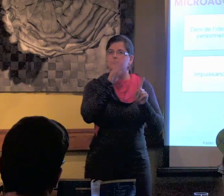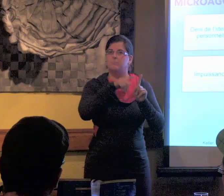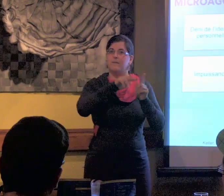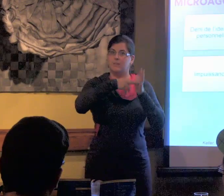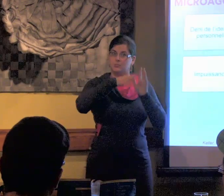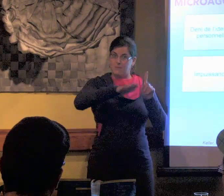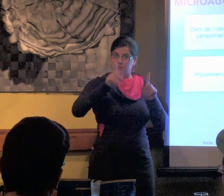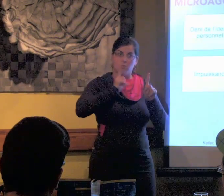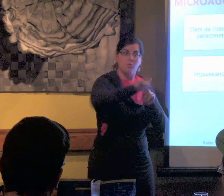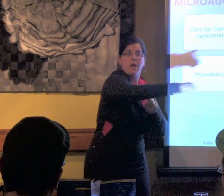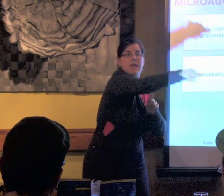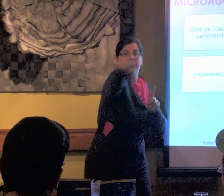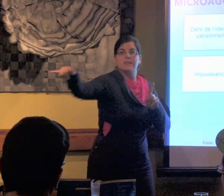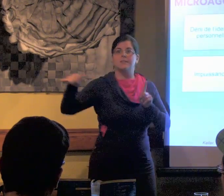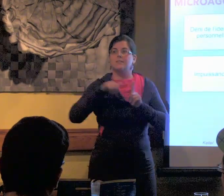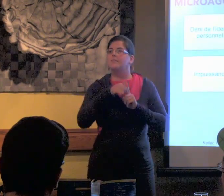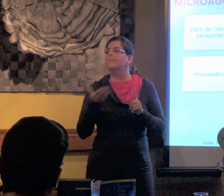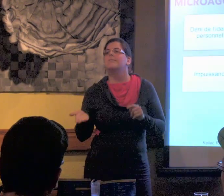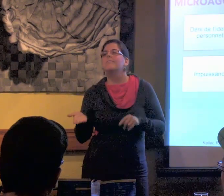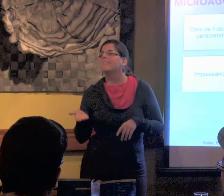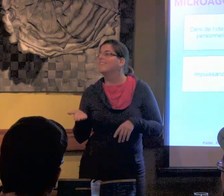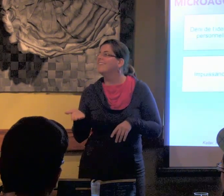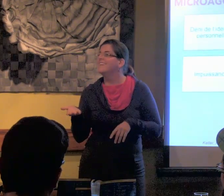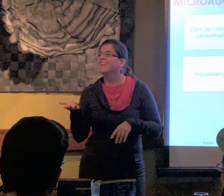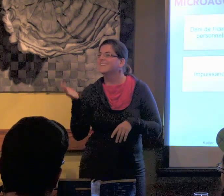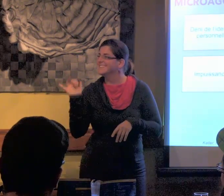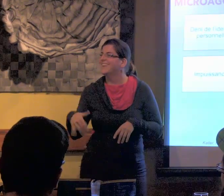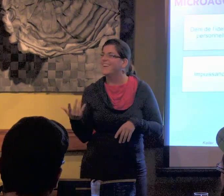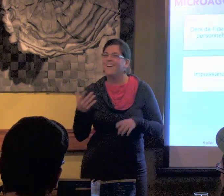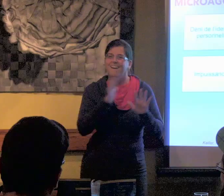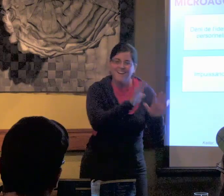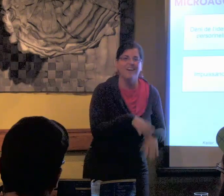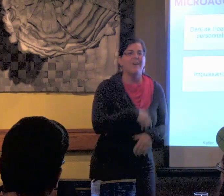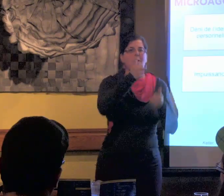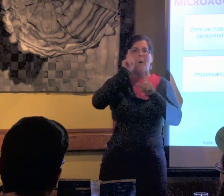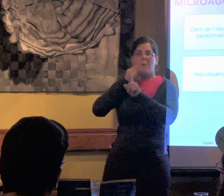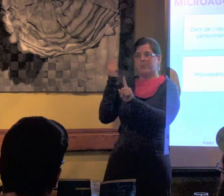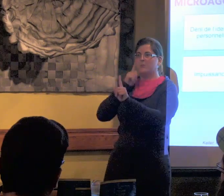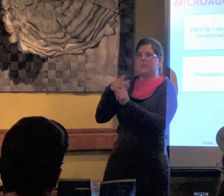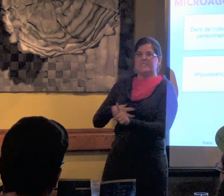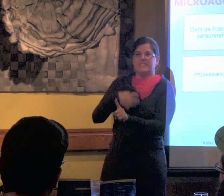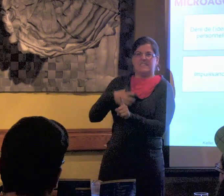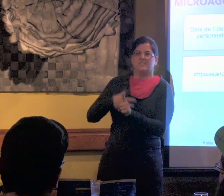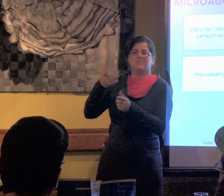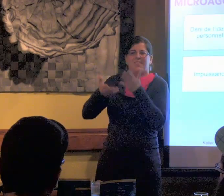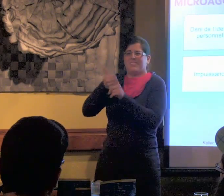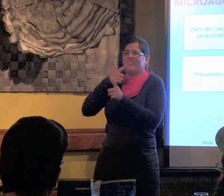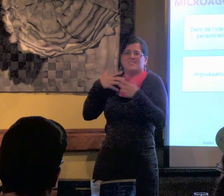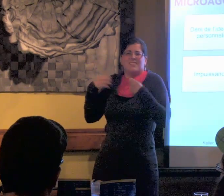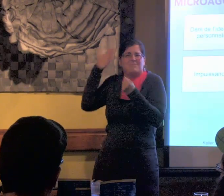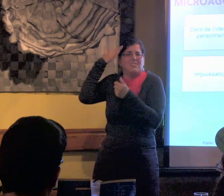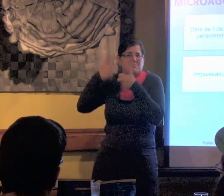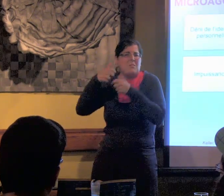Donc, elle peut s'exprimer elle-même. On n'est pas tous des sourds de la même façon. Il y en a qui sont capables de s'exprimer par leur voix